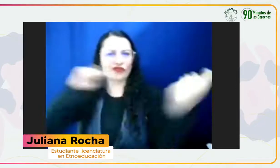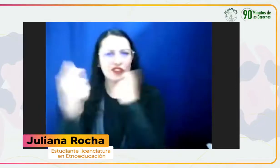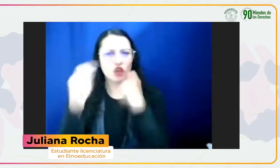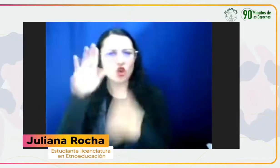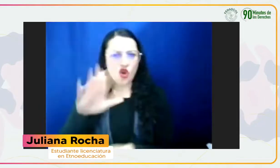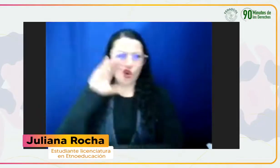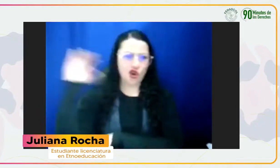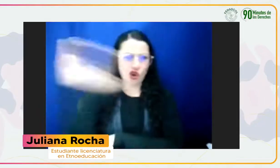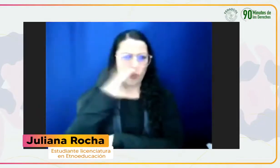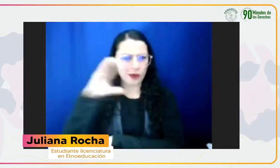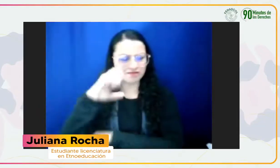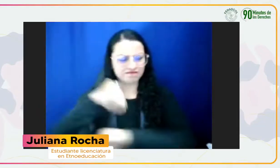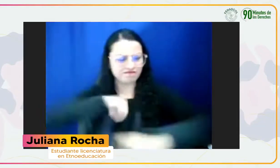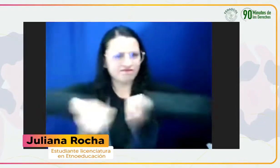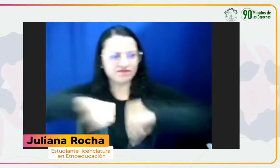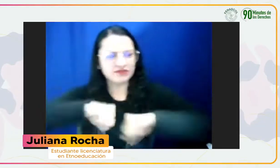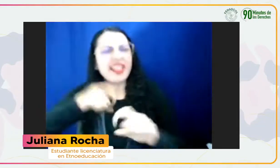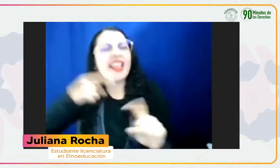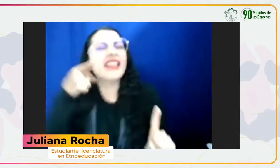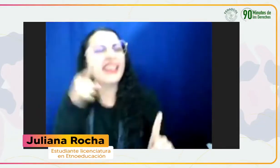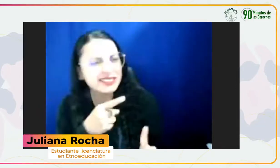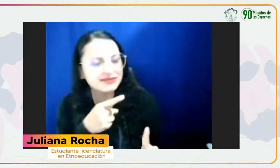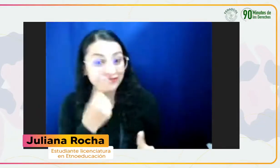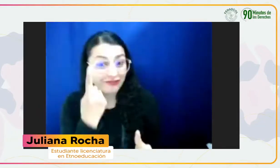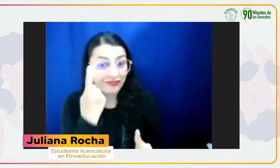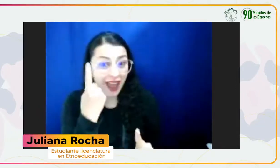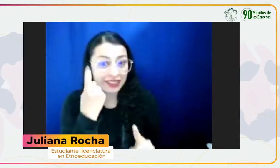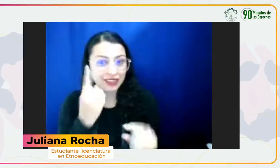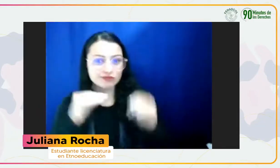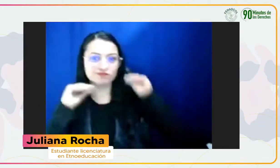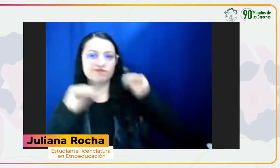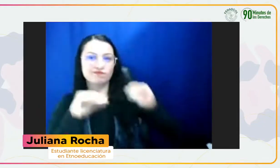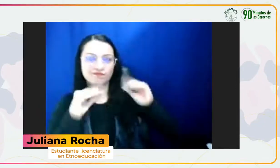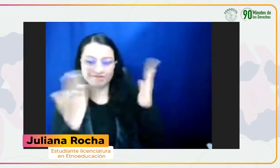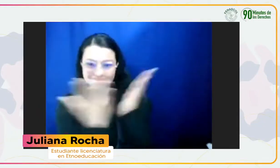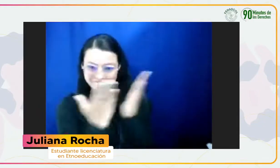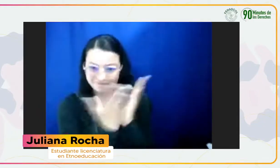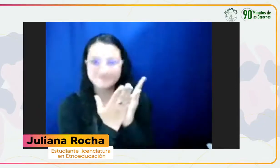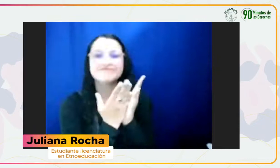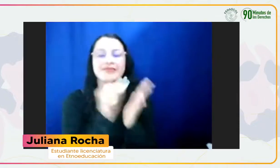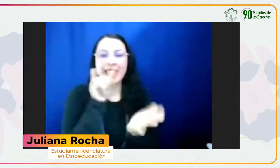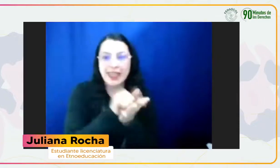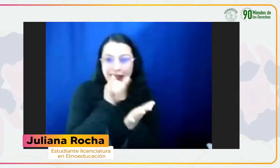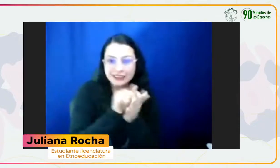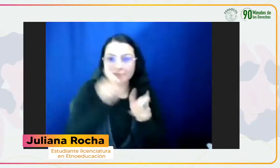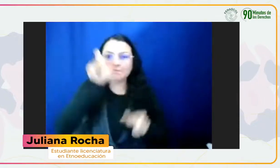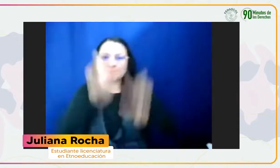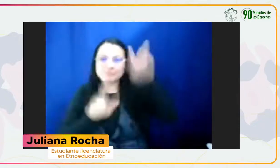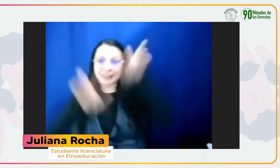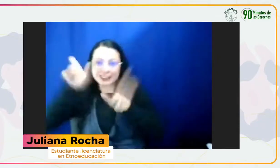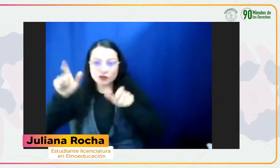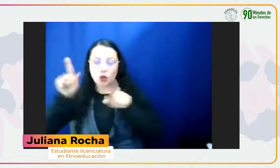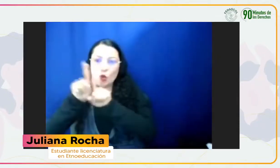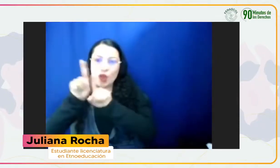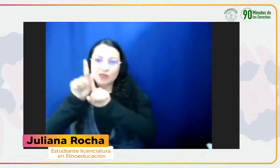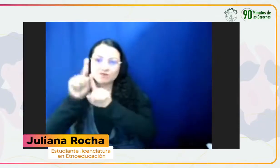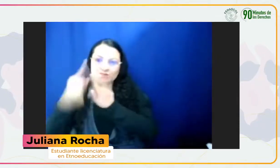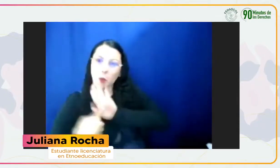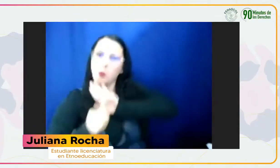qué tenemos estas metas? ¿Cuál es el cambio que queremos hacer en Colombia? Hace falta esta formación, esta educación a